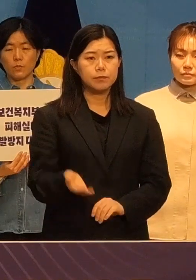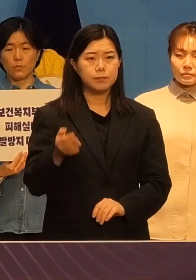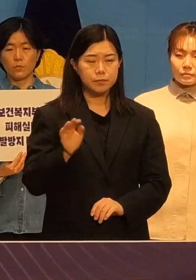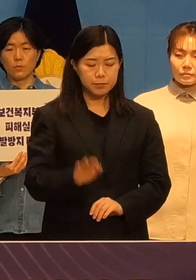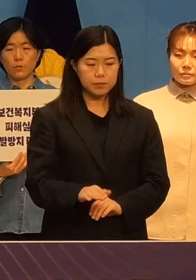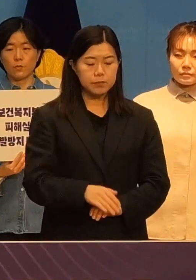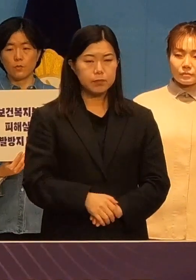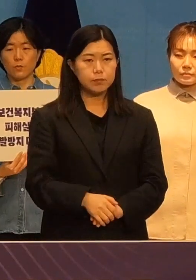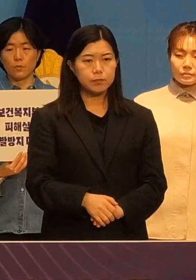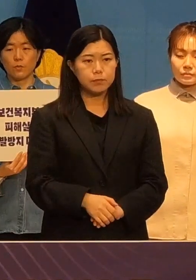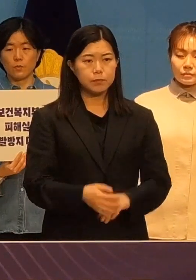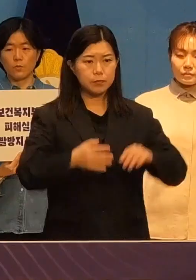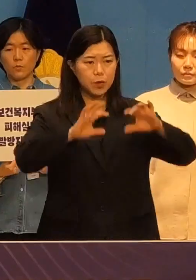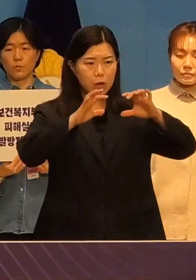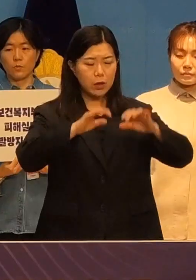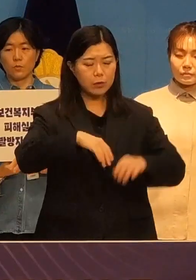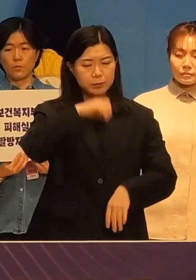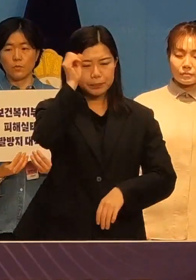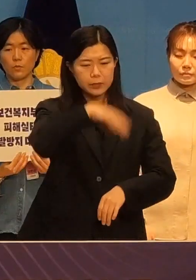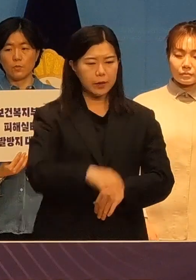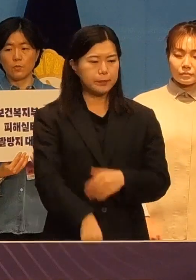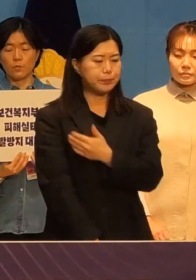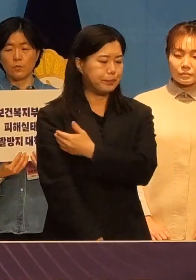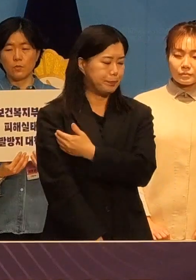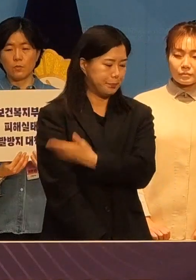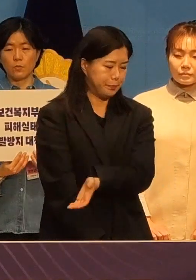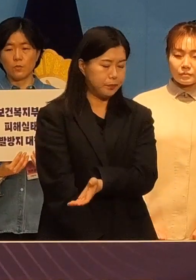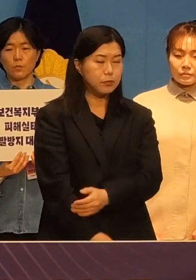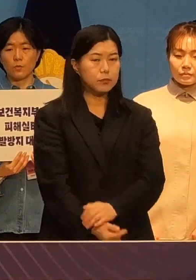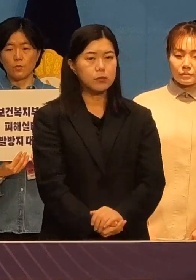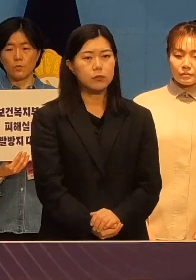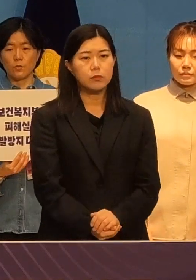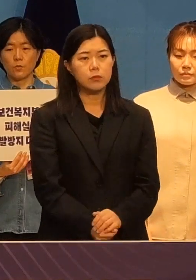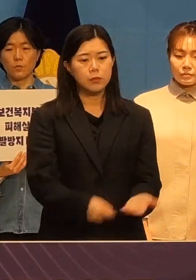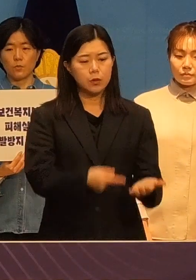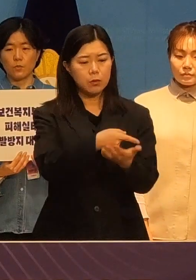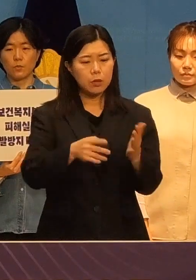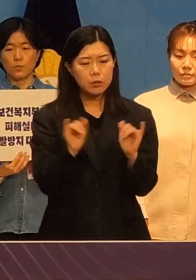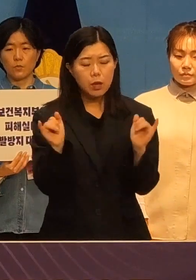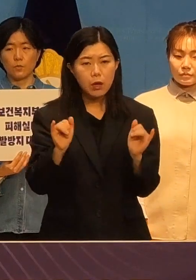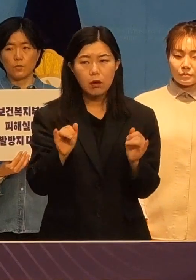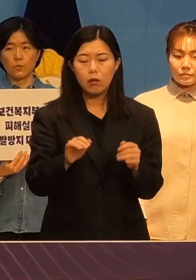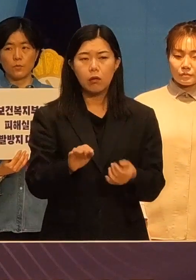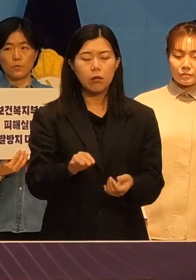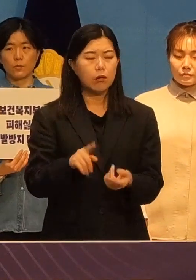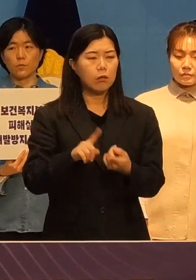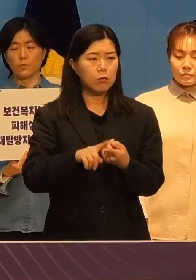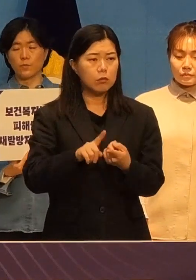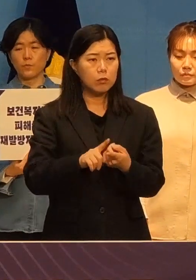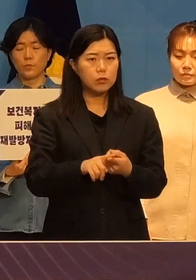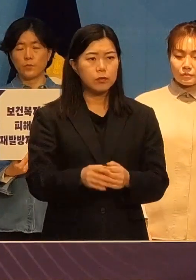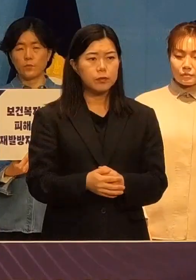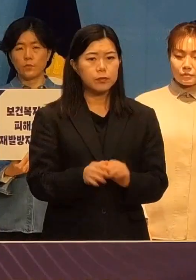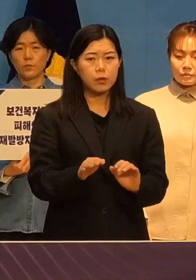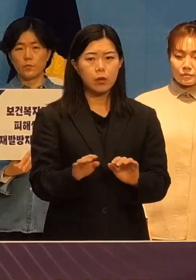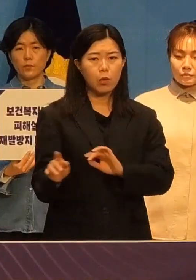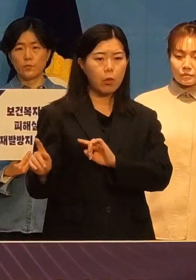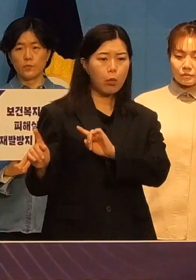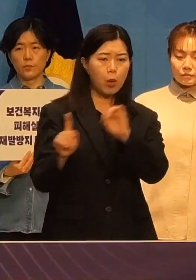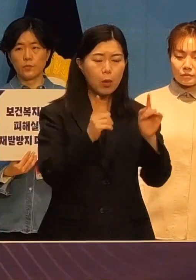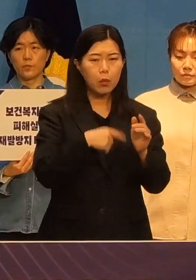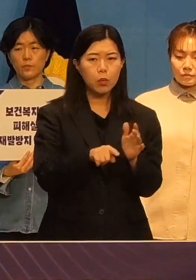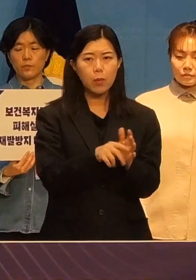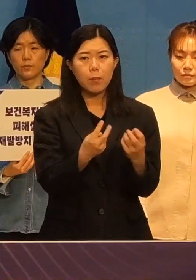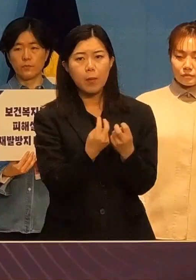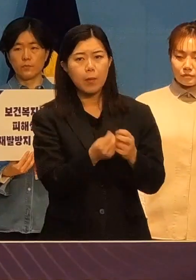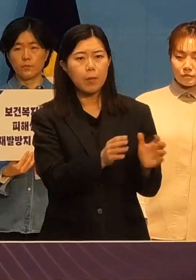그럼에도 국가는 외면하기 급급했고 피해자에 대한 책임 있는 회복 조치도